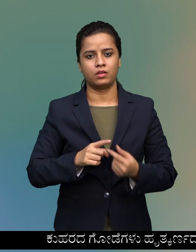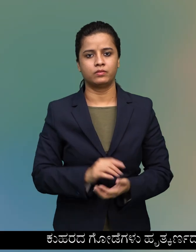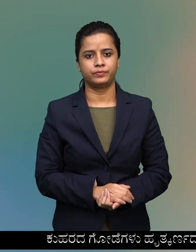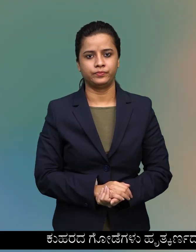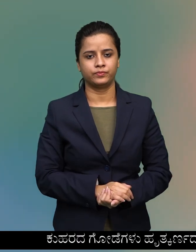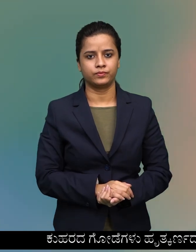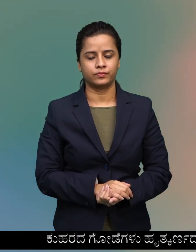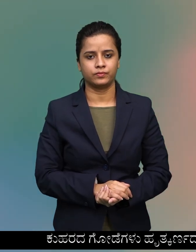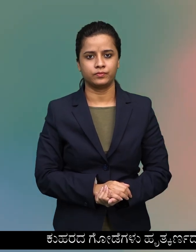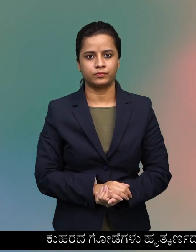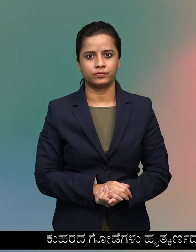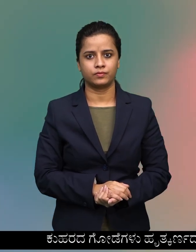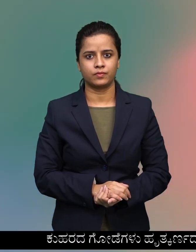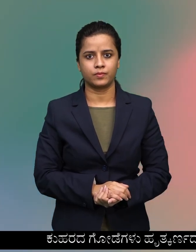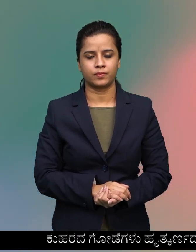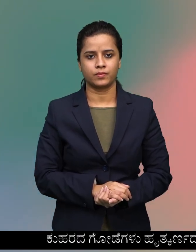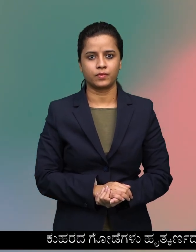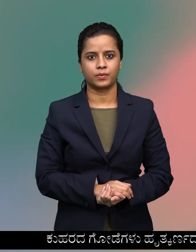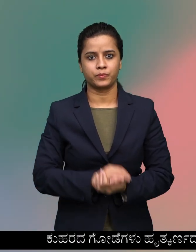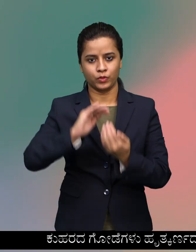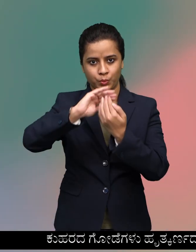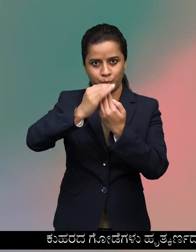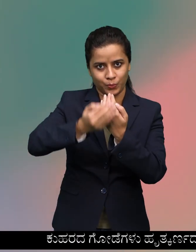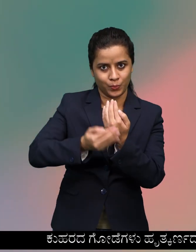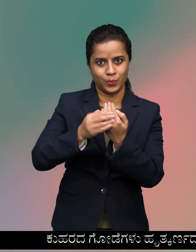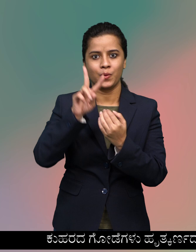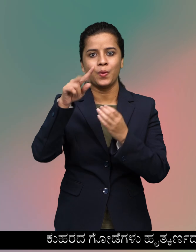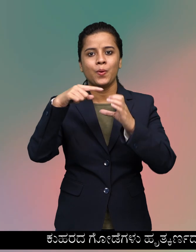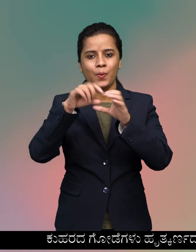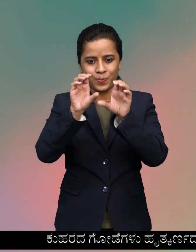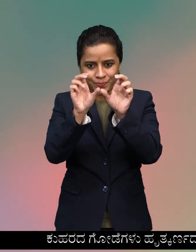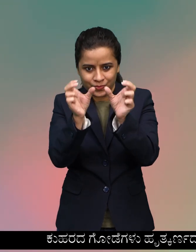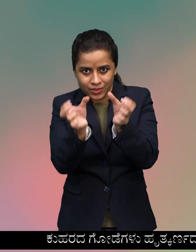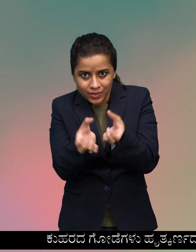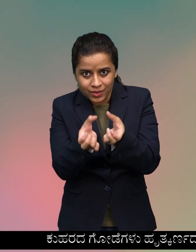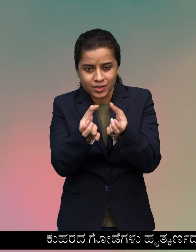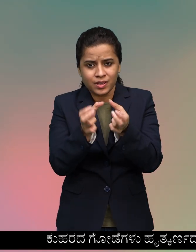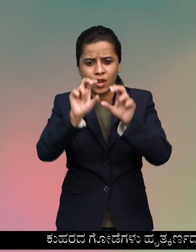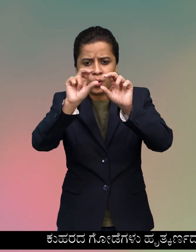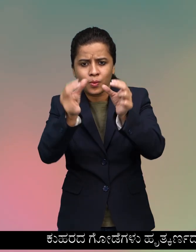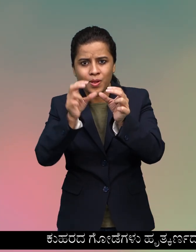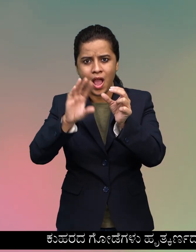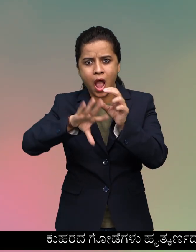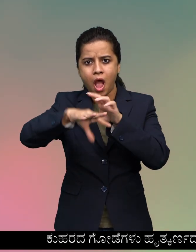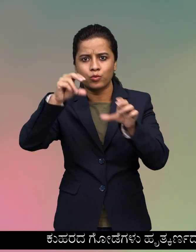ಕುಹರದ ಗೋಡೆಗಳು ಹೃತ್ಕರ್ಣದ ಗೋಡೆಗಳಿಗಿಂತ ತುಲನಾತ್ಮಕವಾಗಿ ದಪ್ಪವಾಗಿರುತ್ತದೆ.